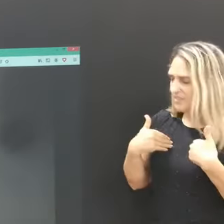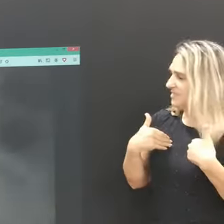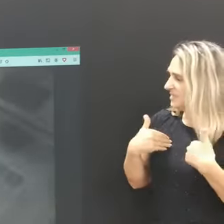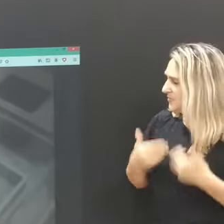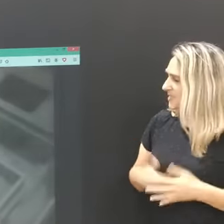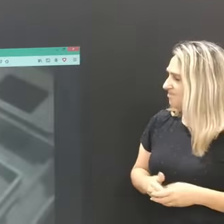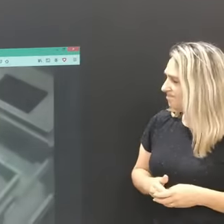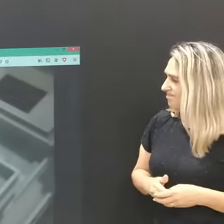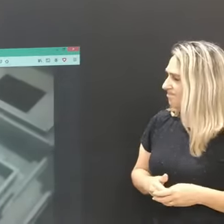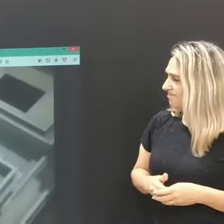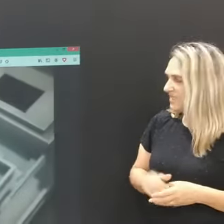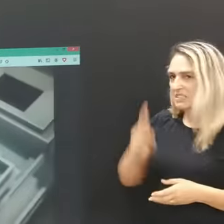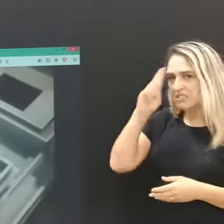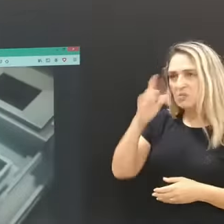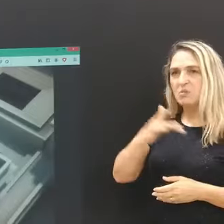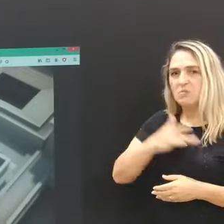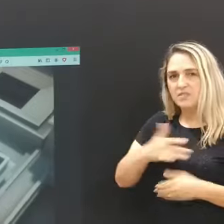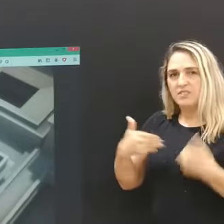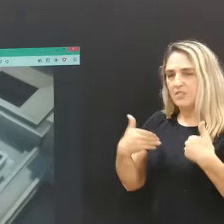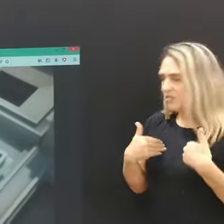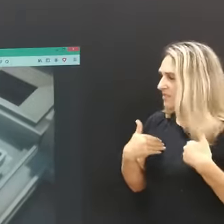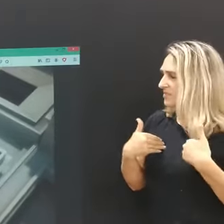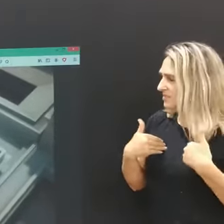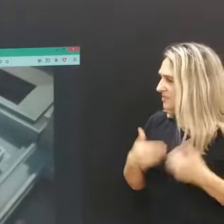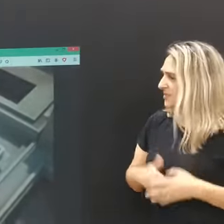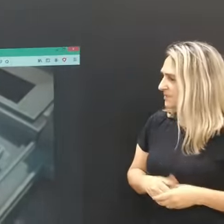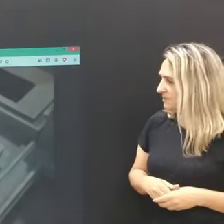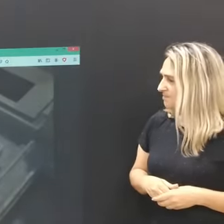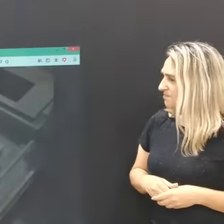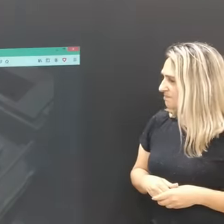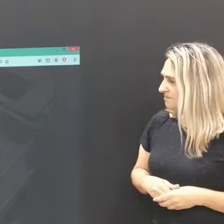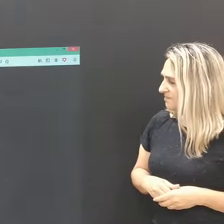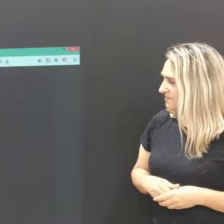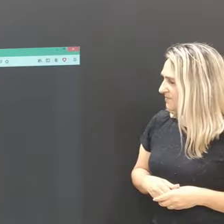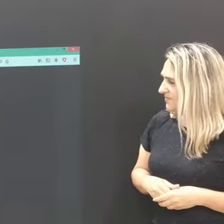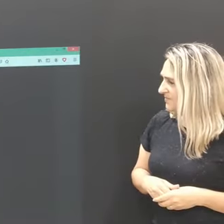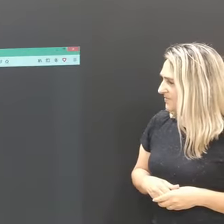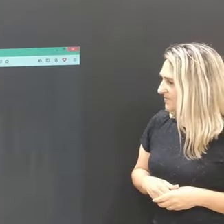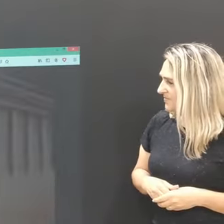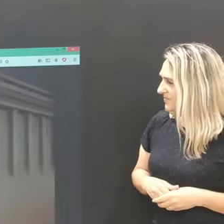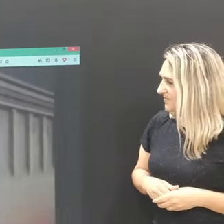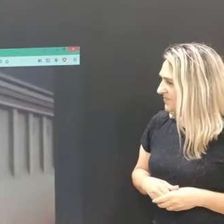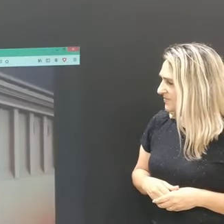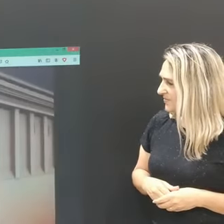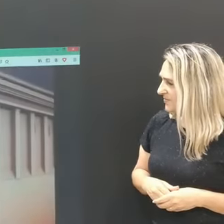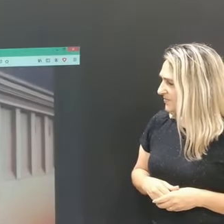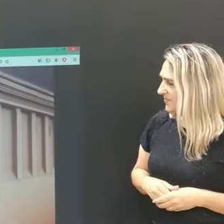que o ajudasse, que tivesse misericórdia da sua vida. Eram diferentes.